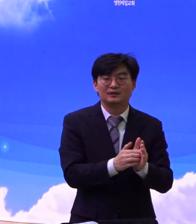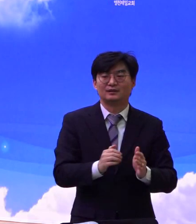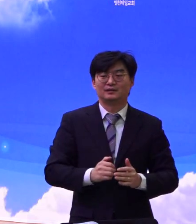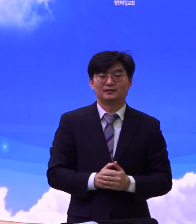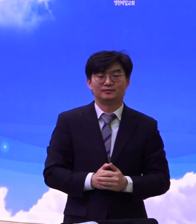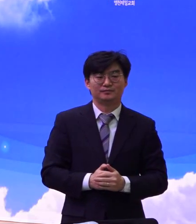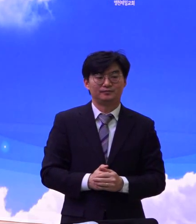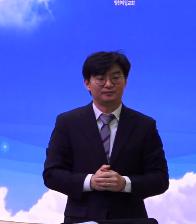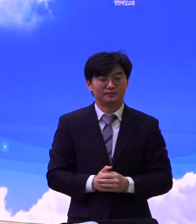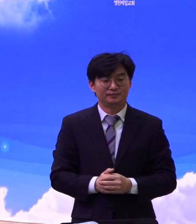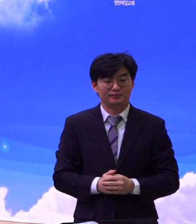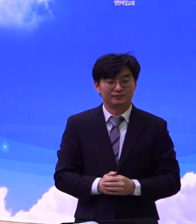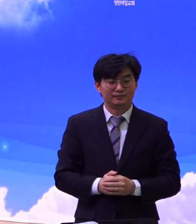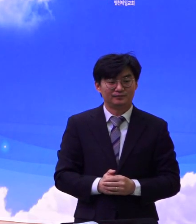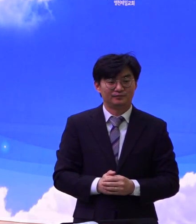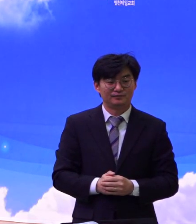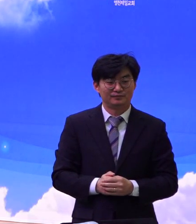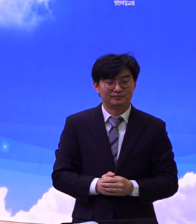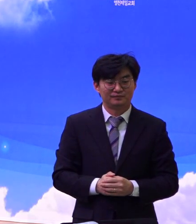것입니다.